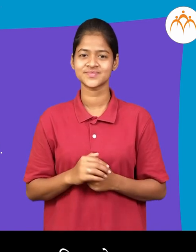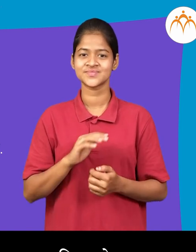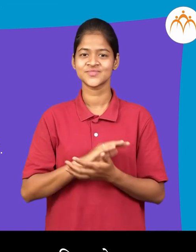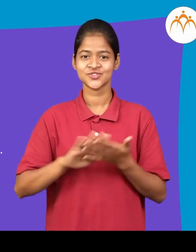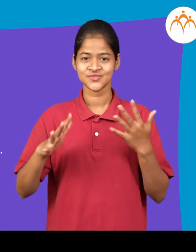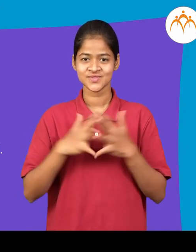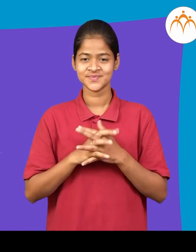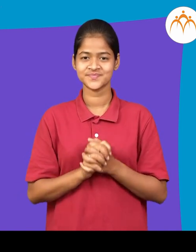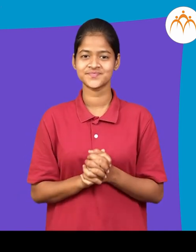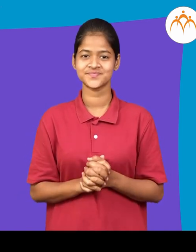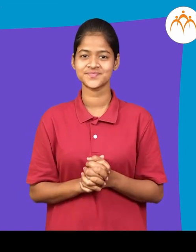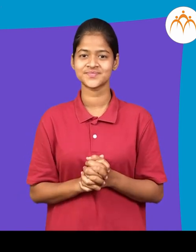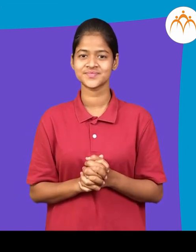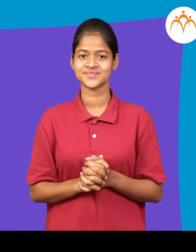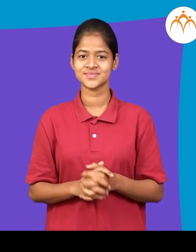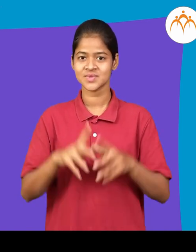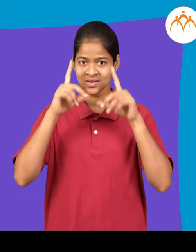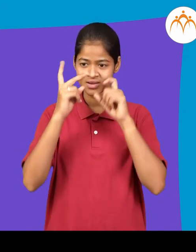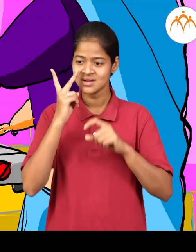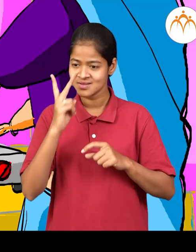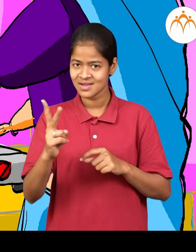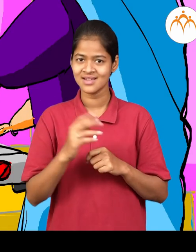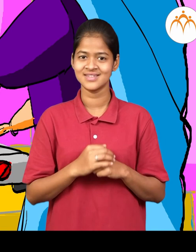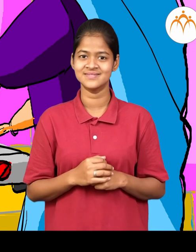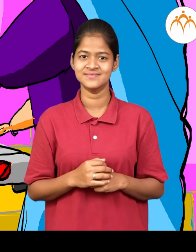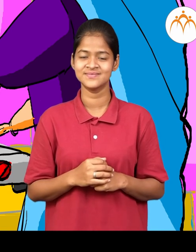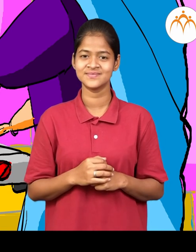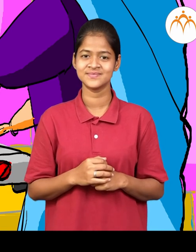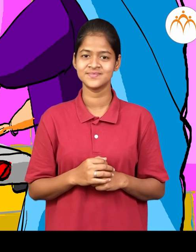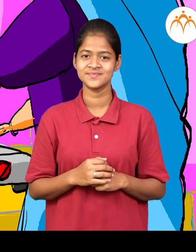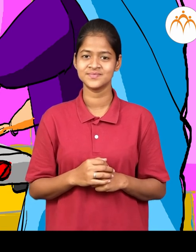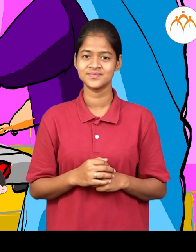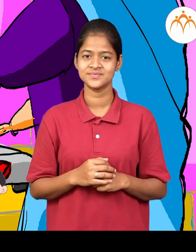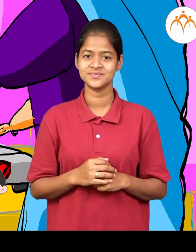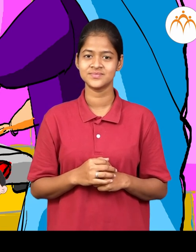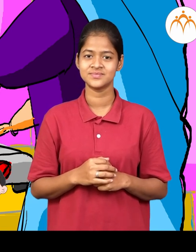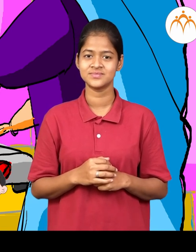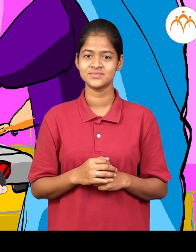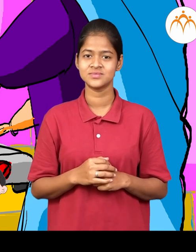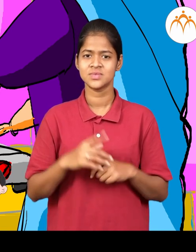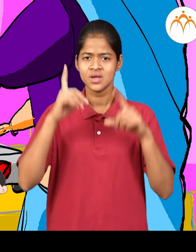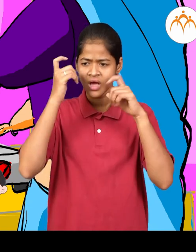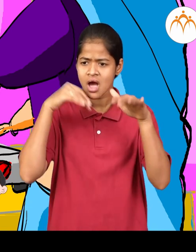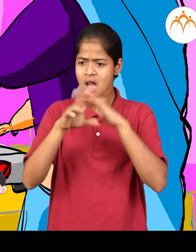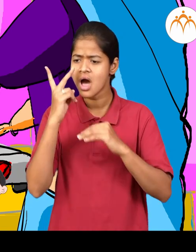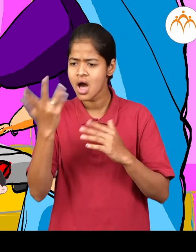स्वास्थय लाभ चित्र पहर के क्षेत्राधिकार डिस्ट्रॉय